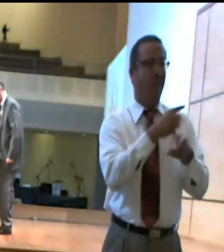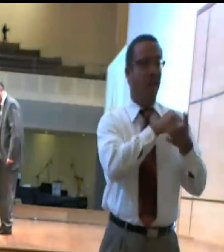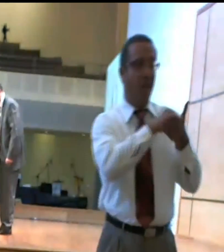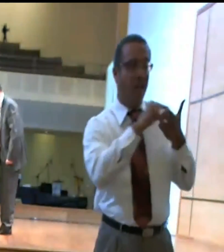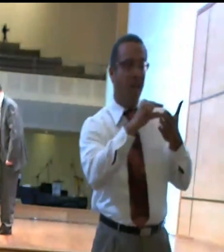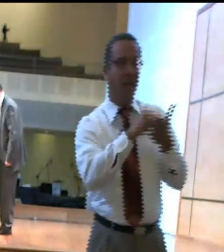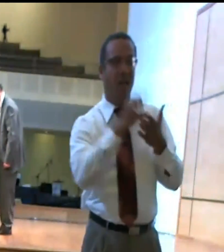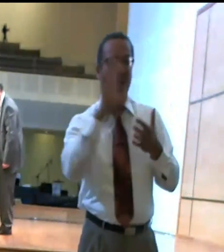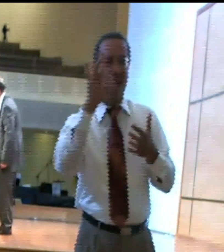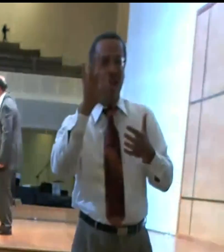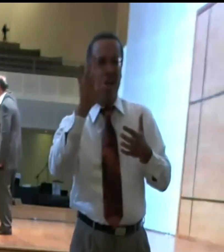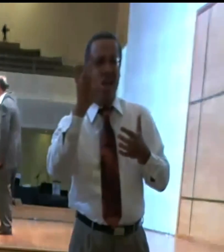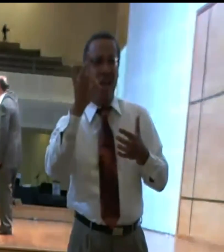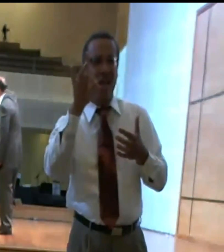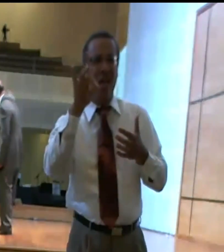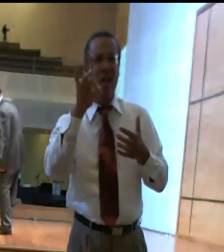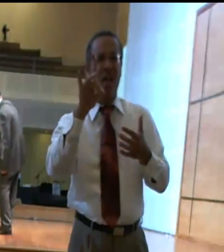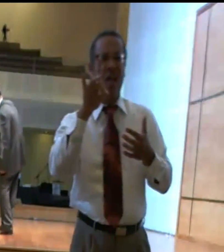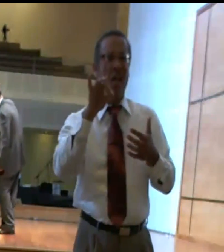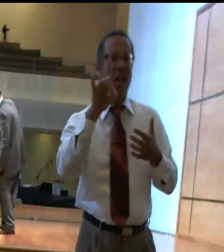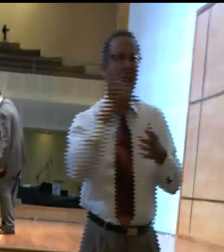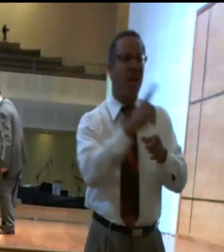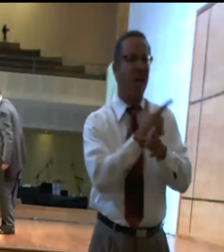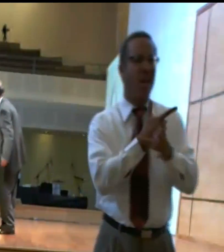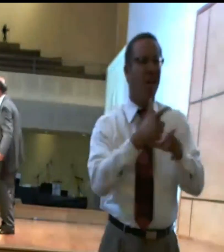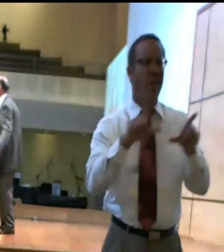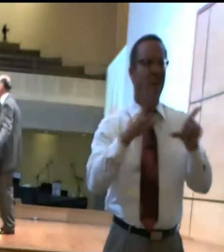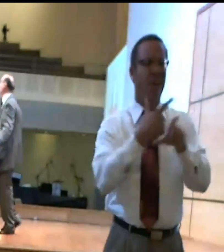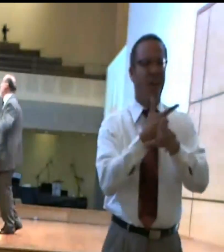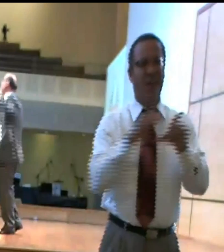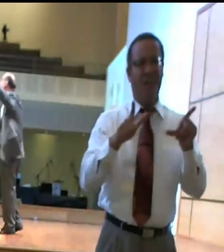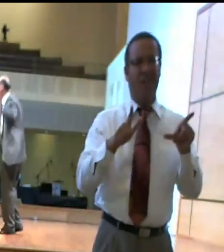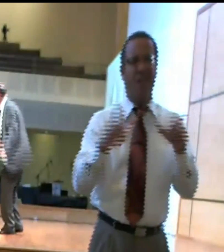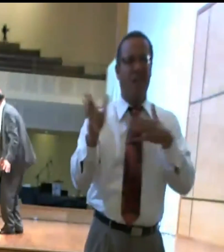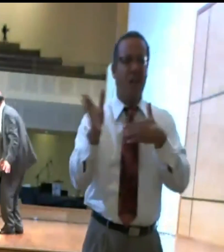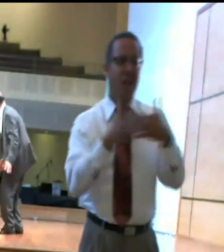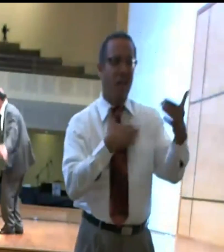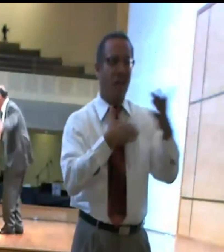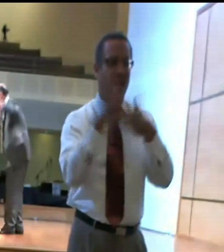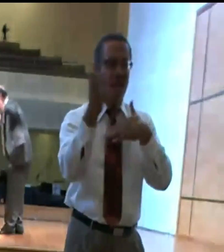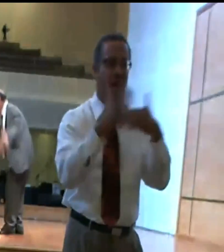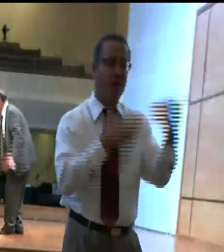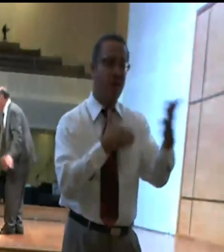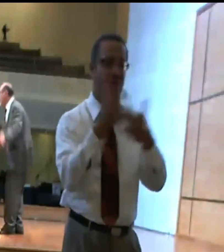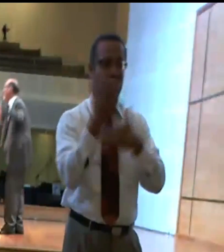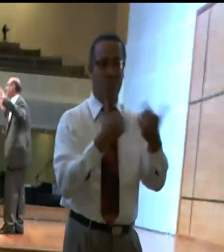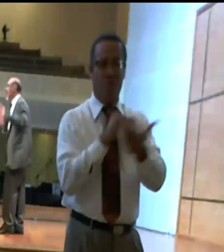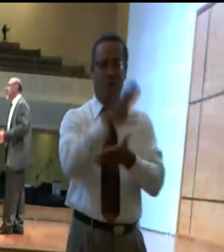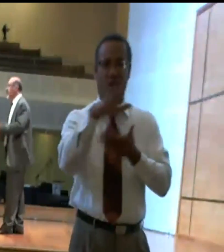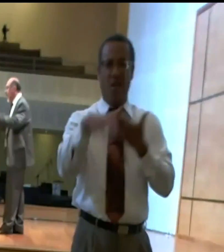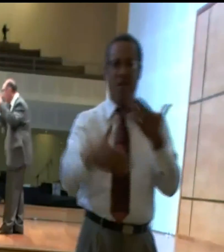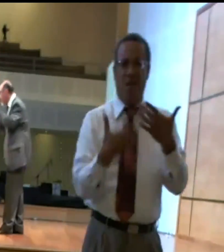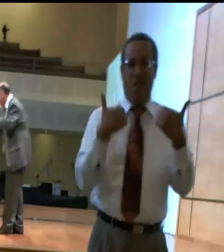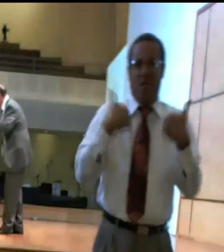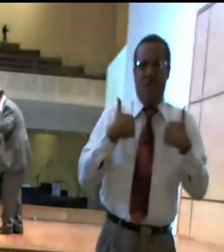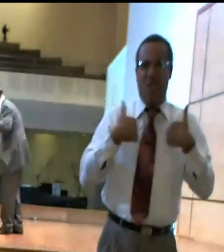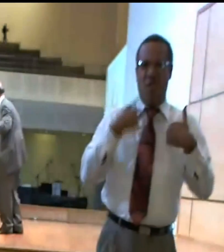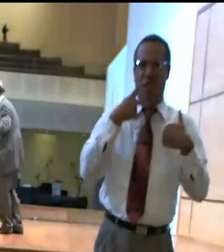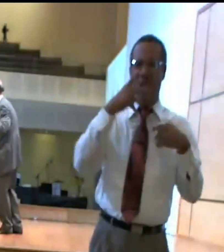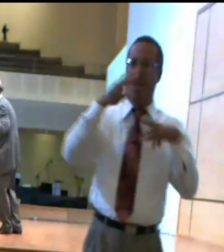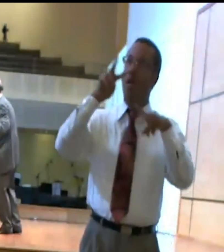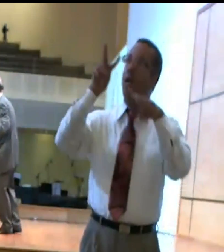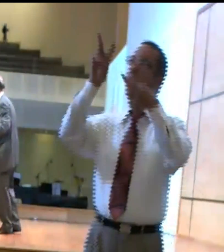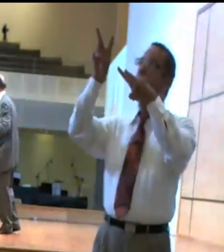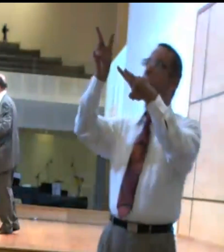versículo 8, la impiedad no librará al que lo posee. No importa, hermanos, todos tendremos que comparecer